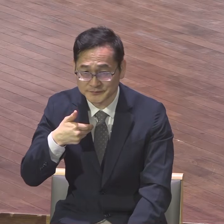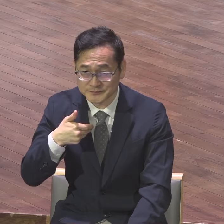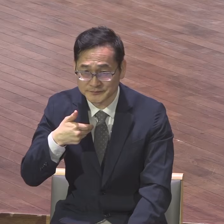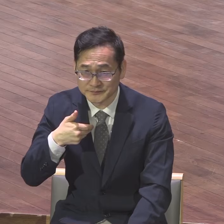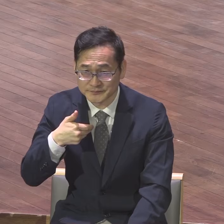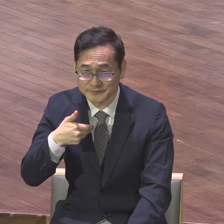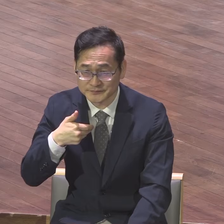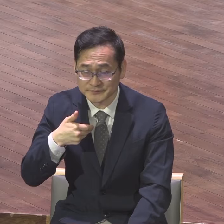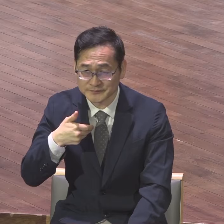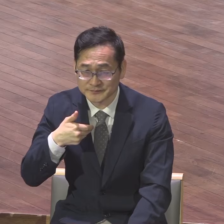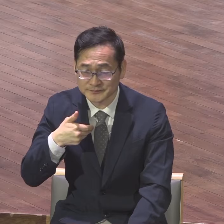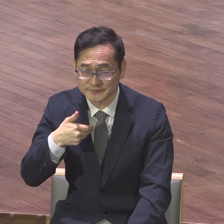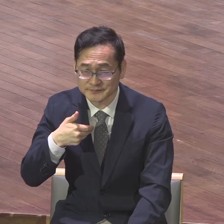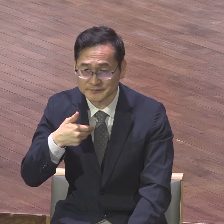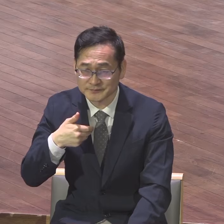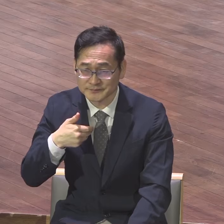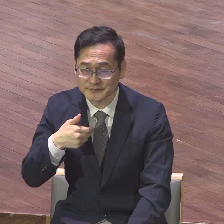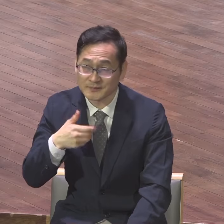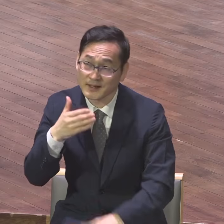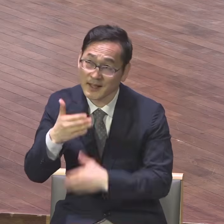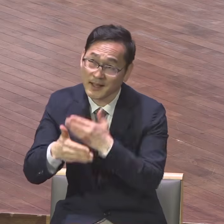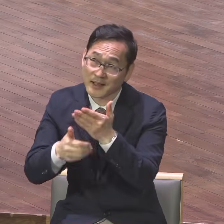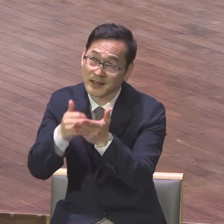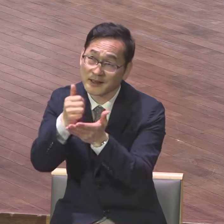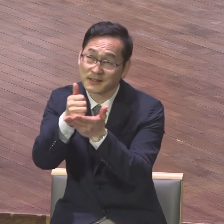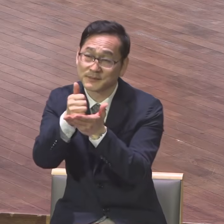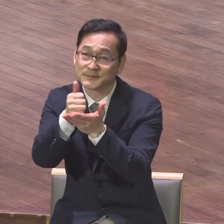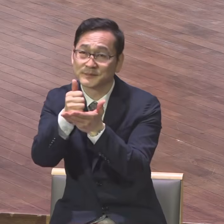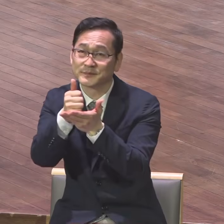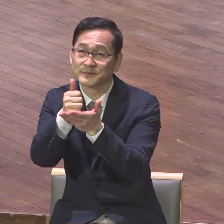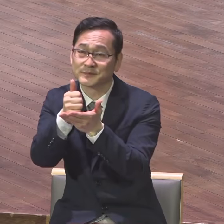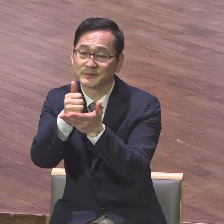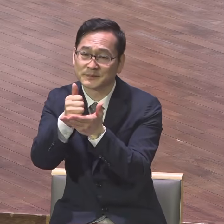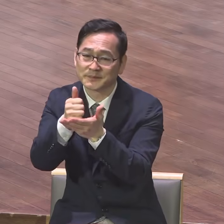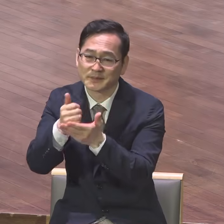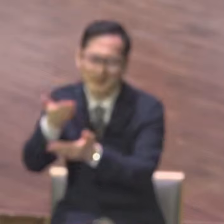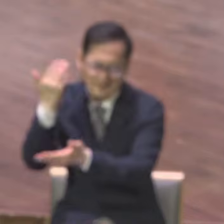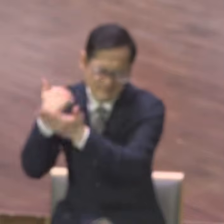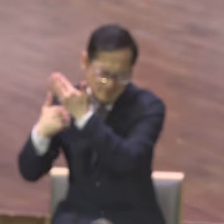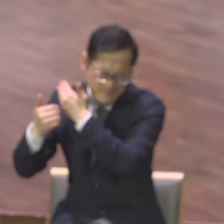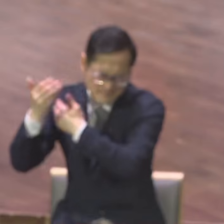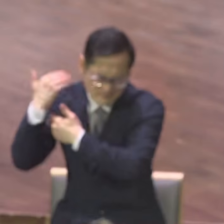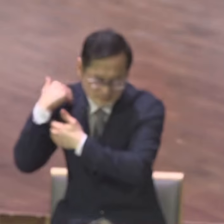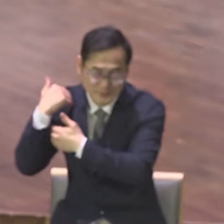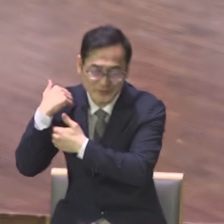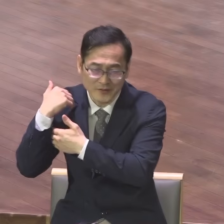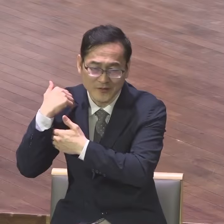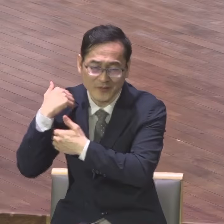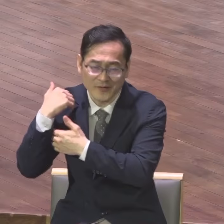우리를 향한 하나님의 창세 전부터 세운 계획이 뭐냐?